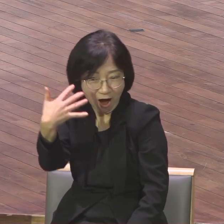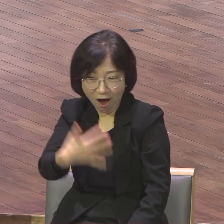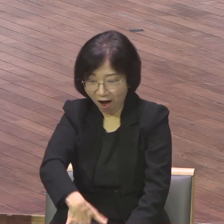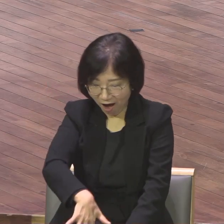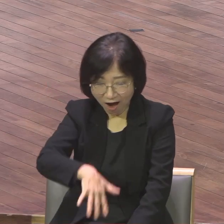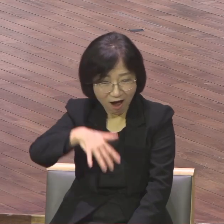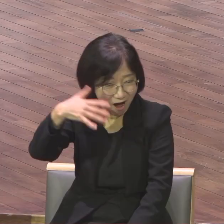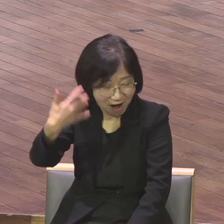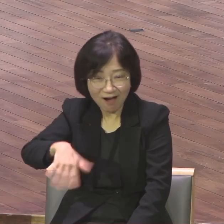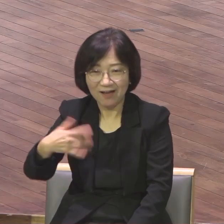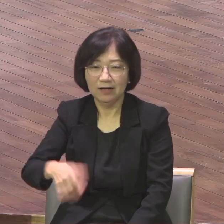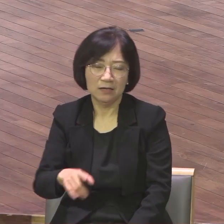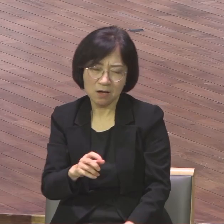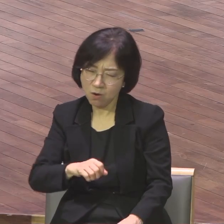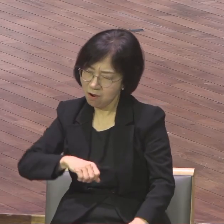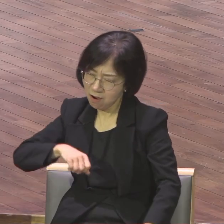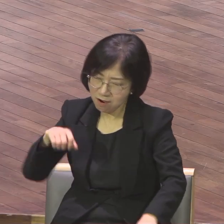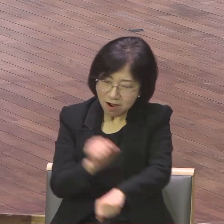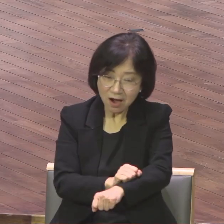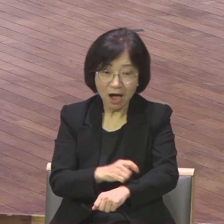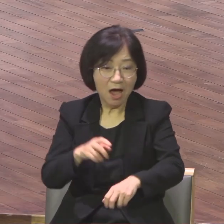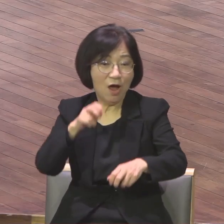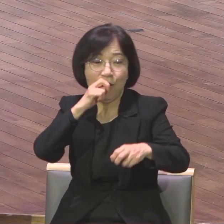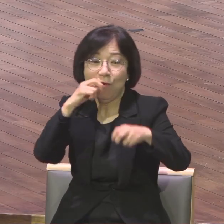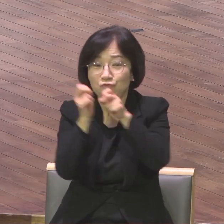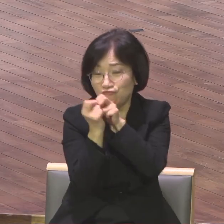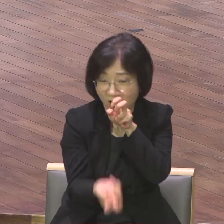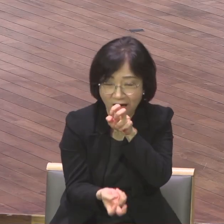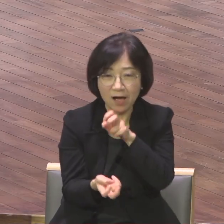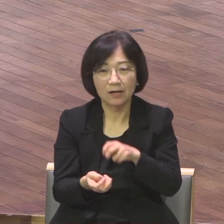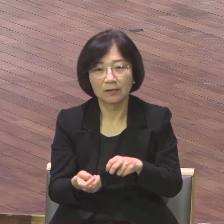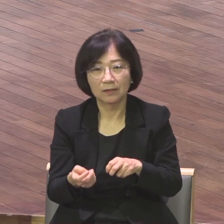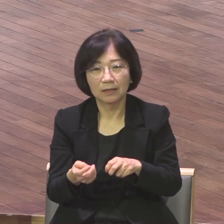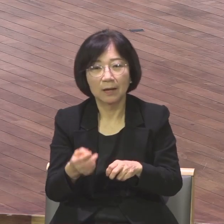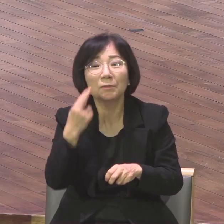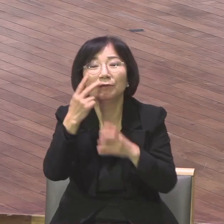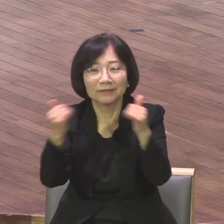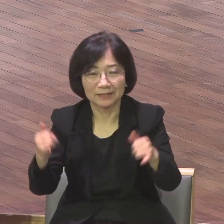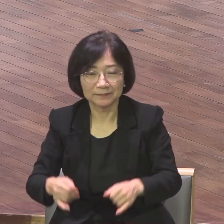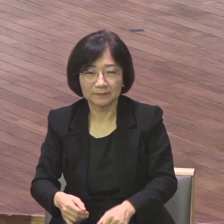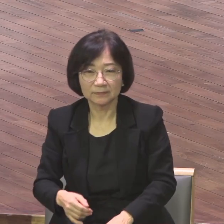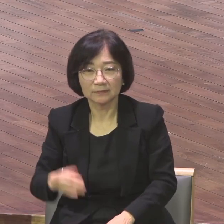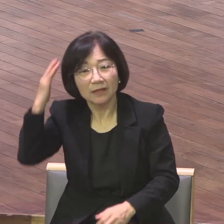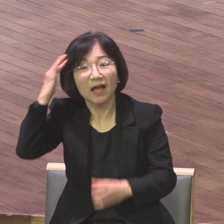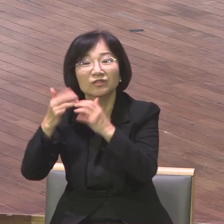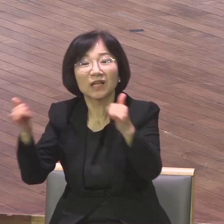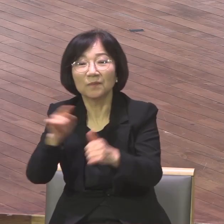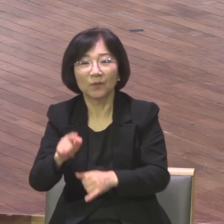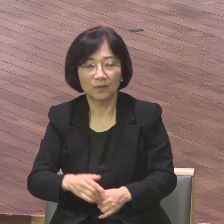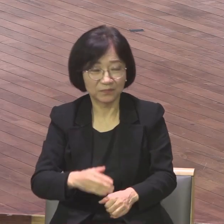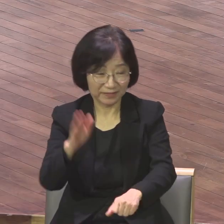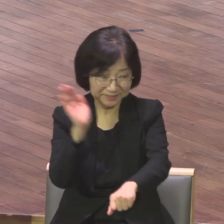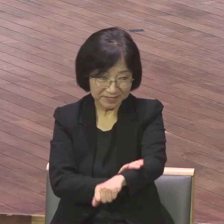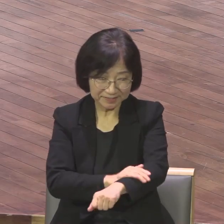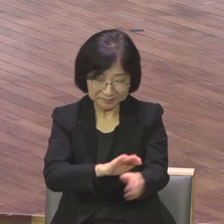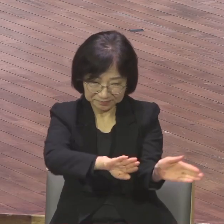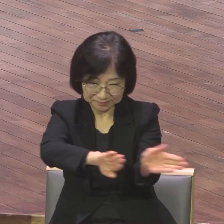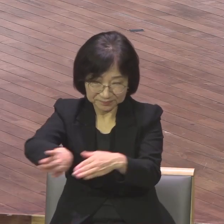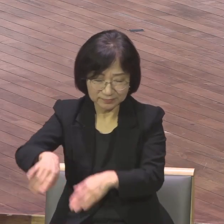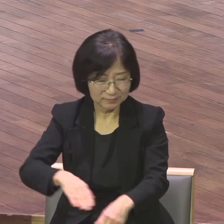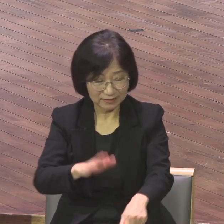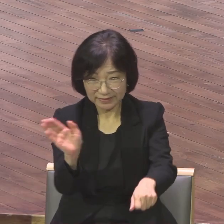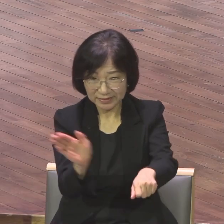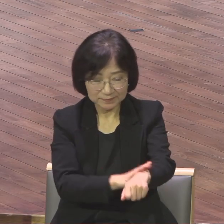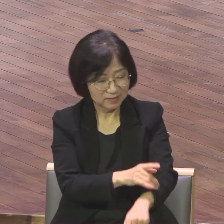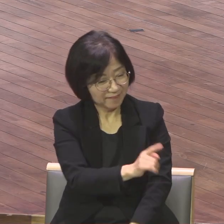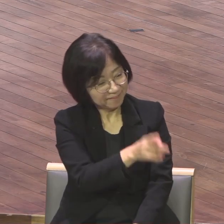있어요? 아무리 잘해도 이거 고쳐. 잘한 거 놔두고 못하는 것만 찍어대잖아. 찍어대.